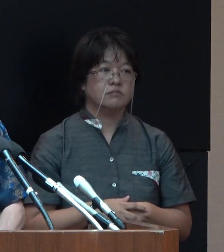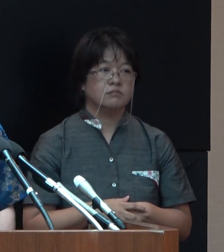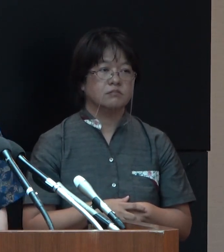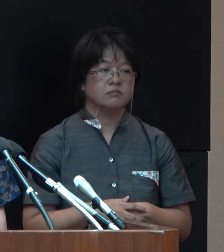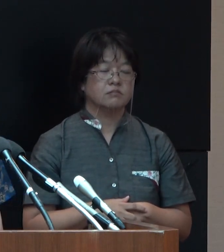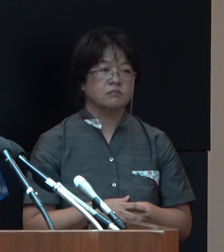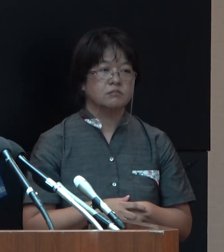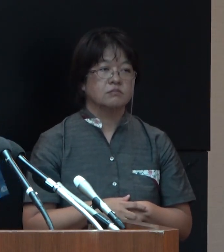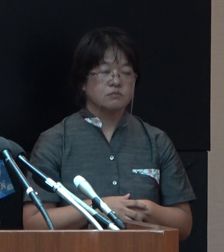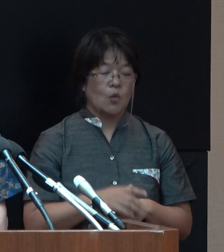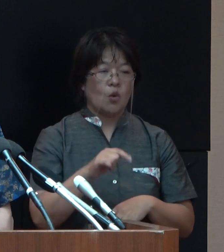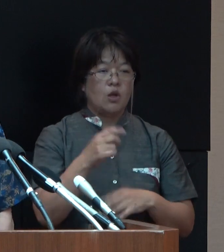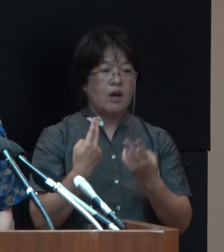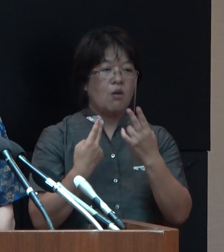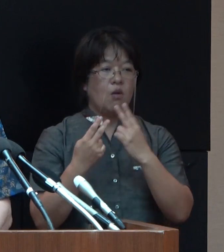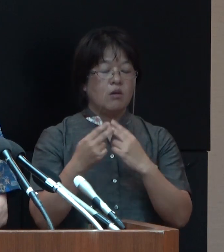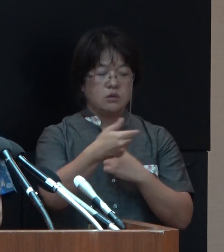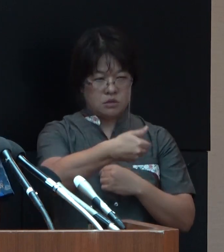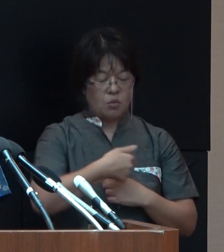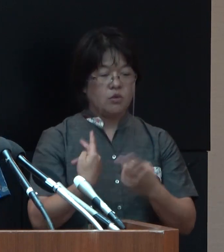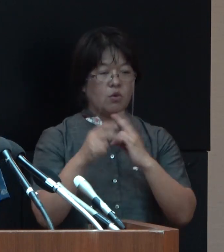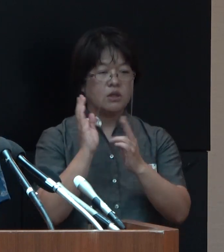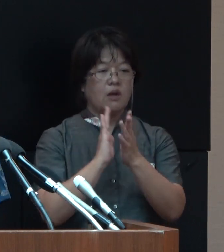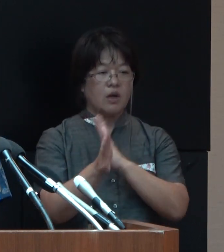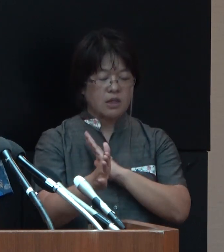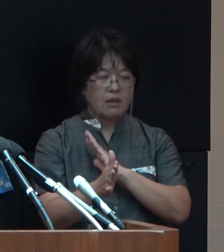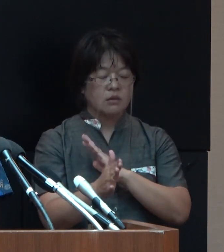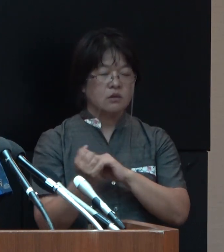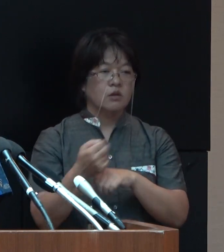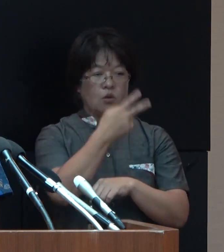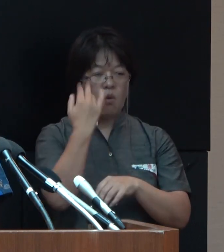じゃあそれは県高野連が判断することですね。